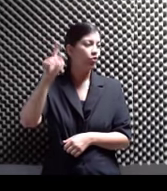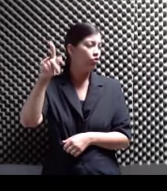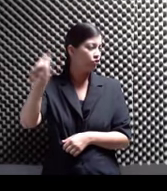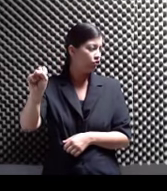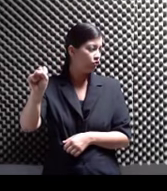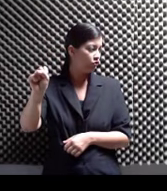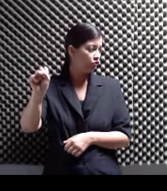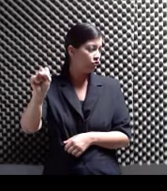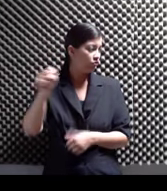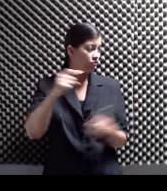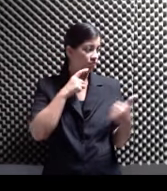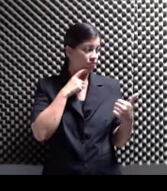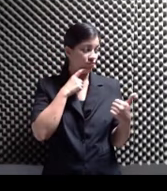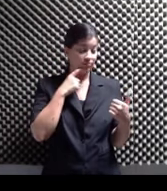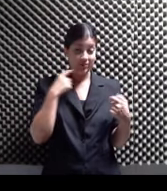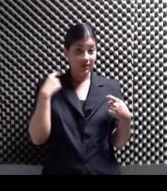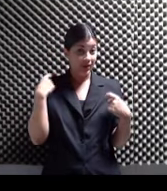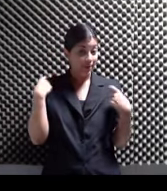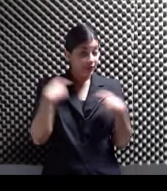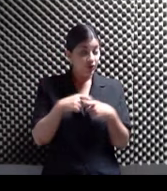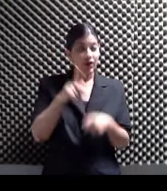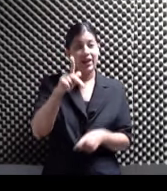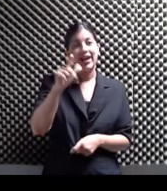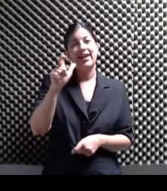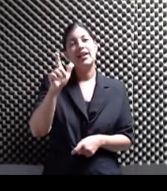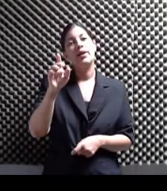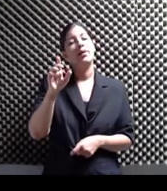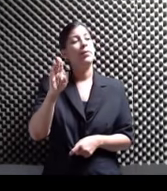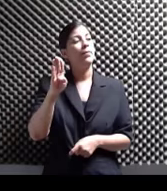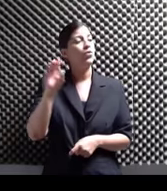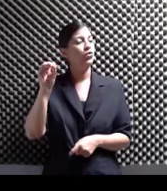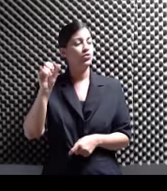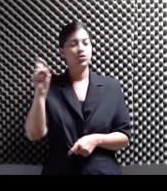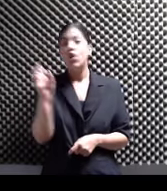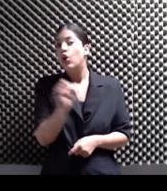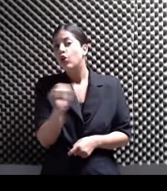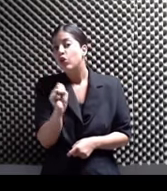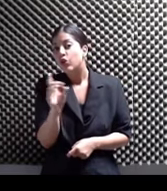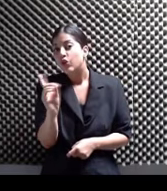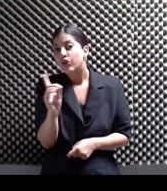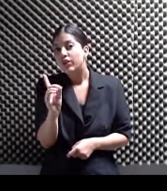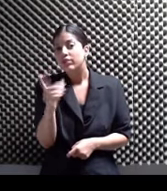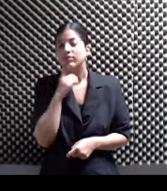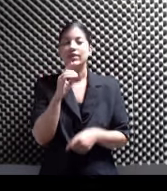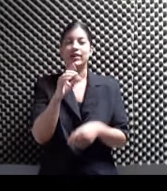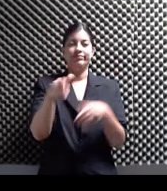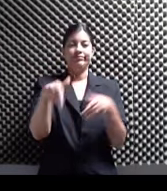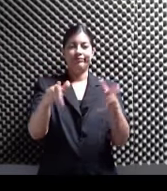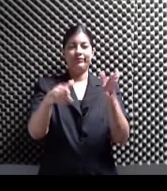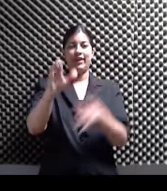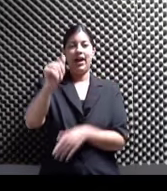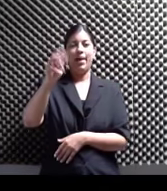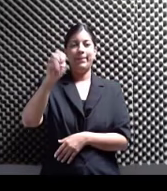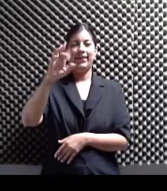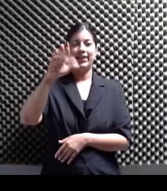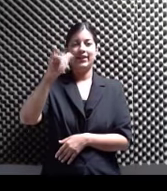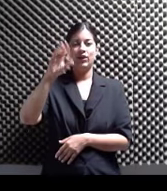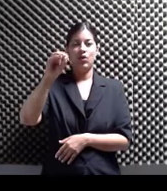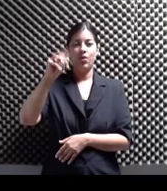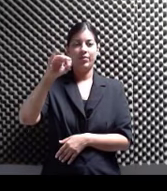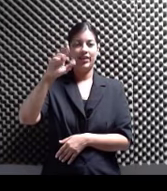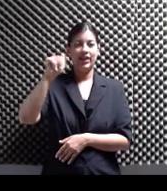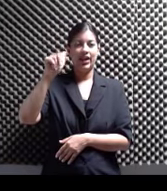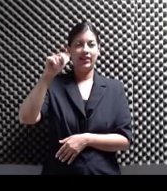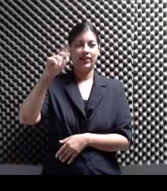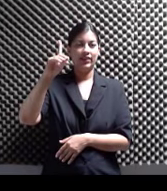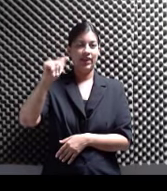KL Books. KL Books y en español KL Books. En KL el mismo medio de la avenida Américo Miranda en San Juan. Así que allí usted sabe, 27 de abril